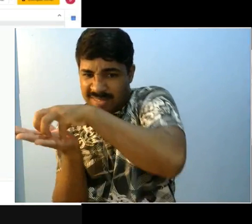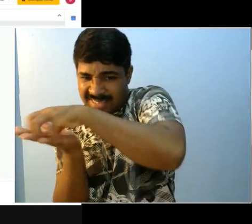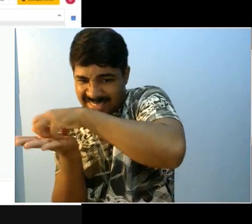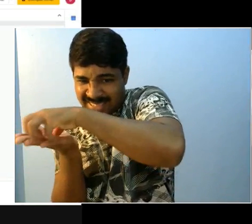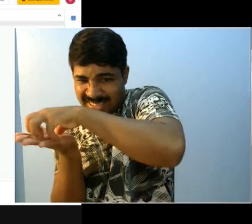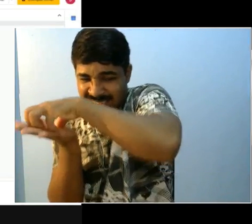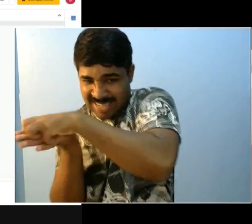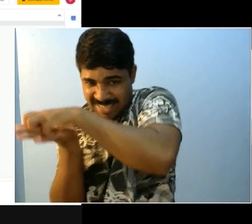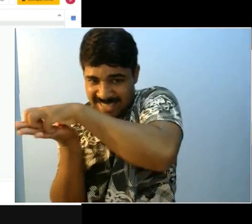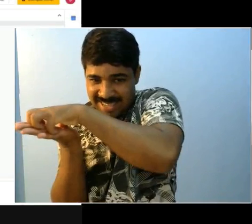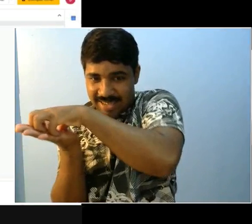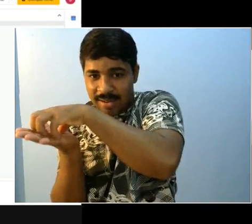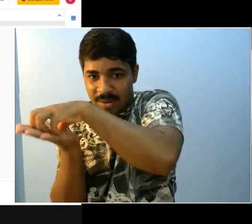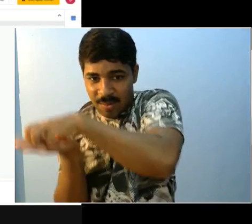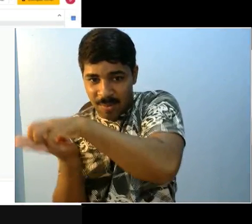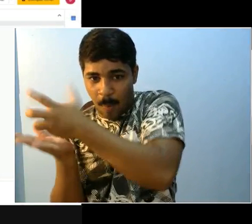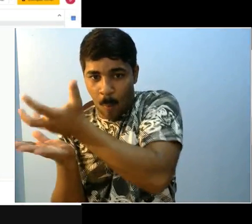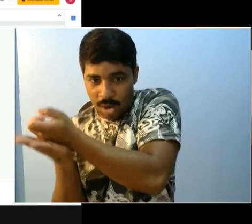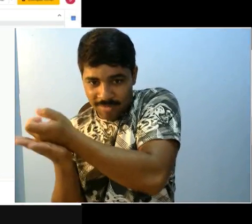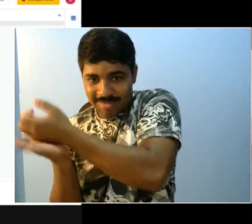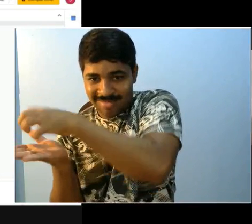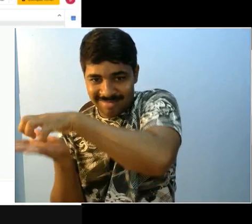O que que acontece?